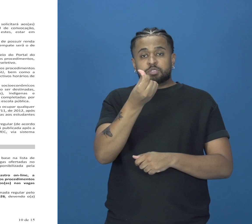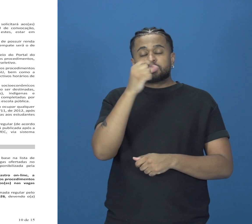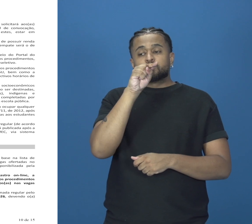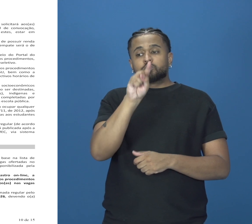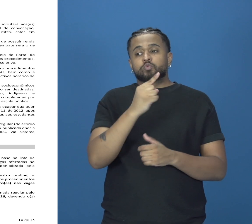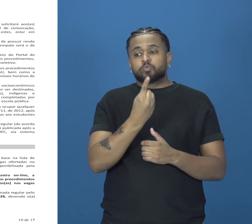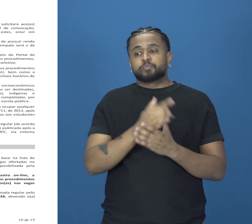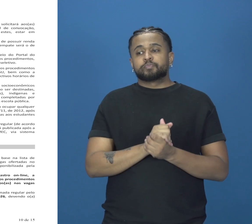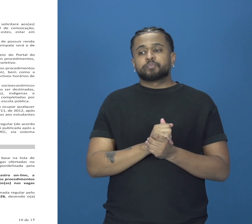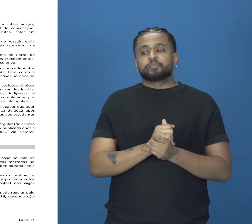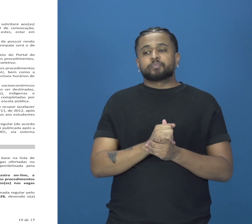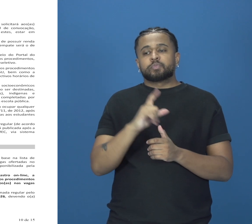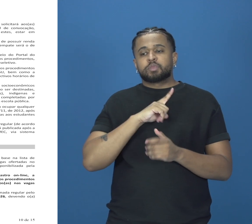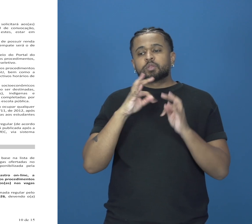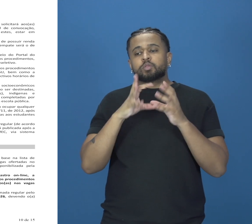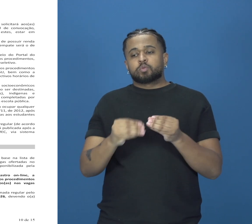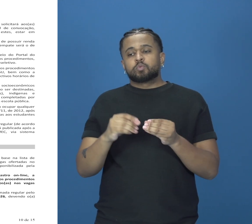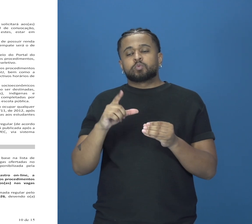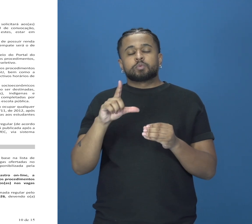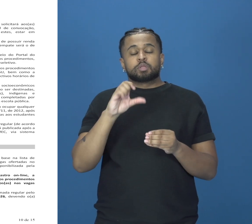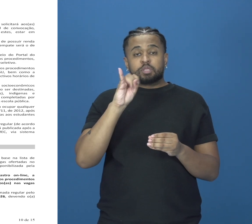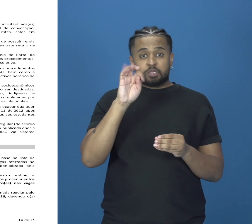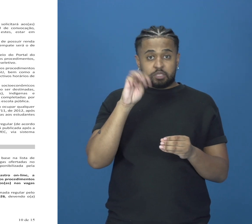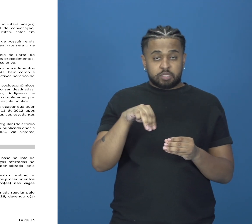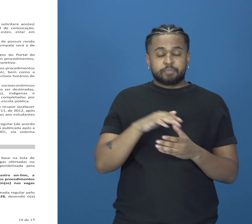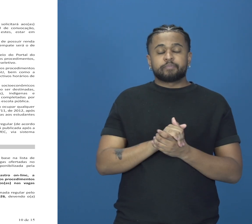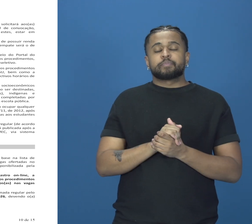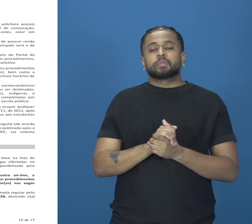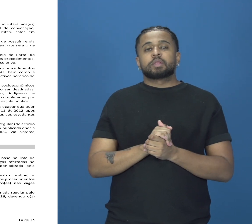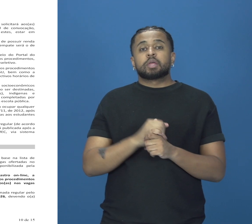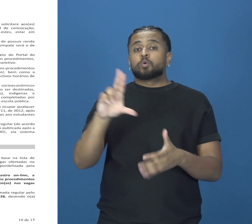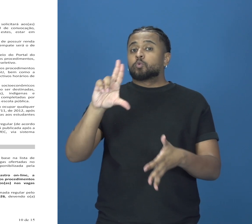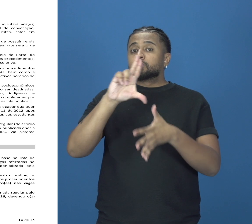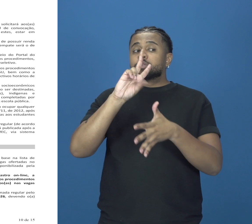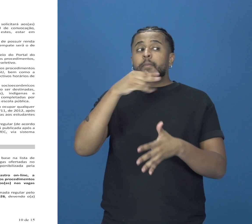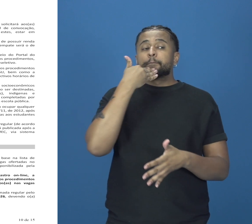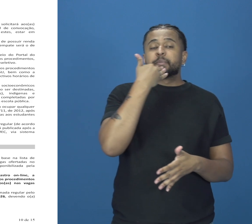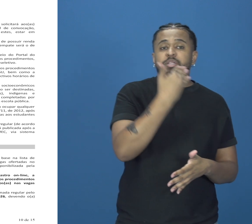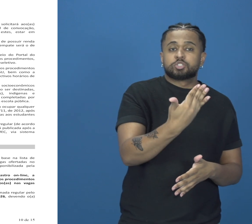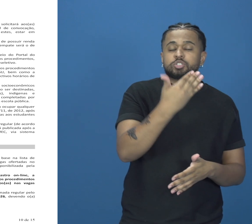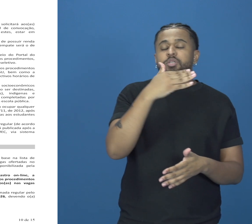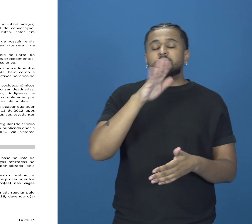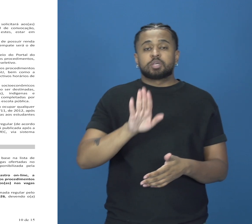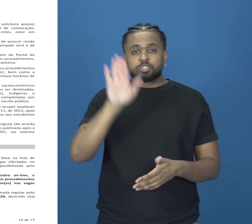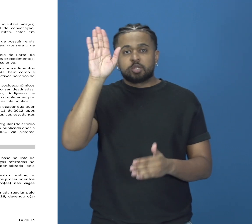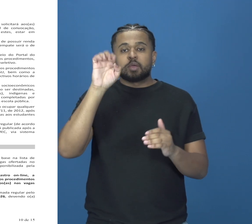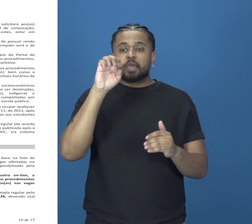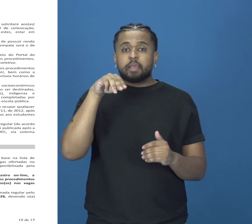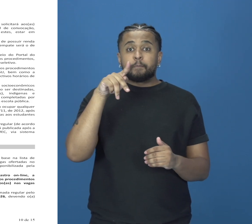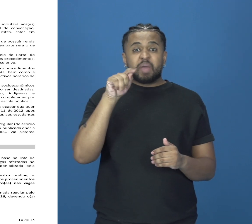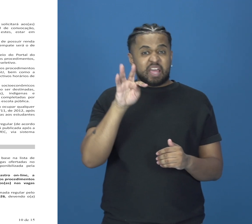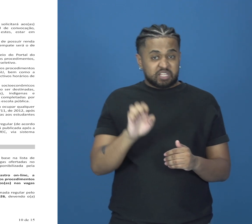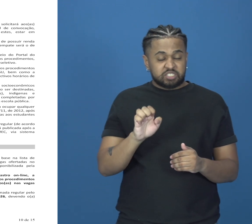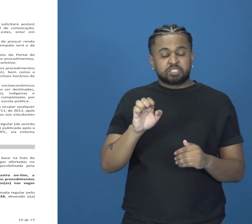7.6.1. Visando atender ao disposto no item supracitado, a UNILA solicitará aos candidatos empatados,